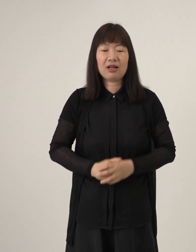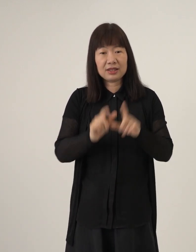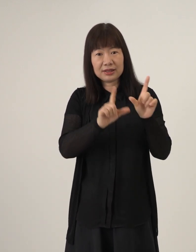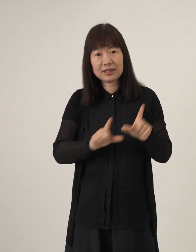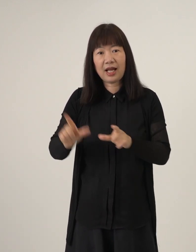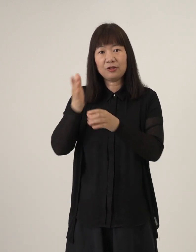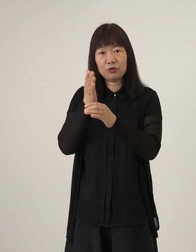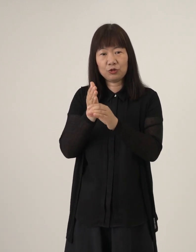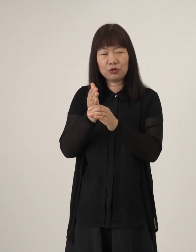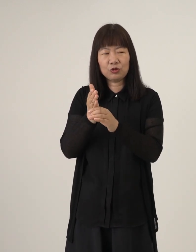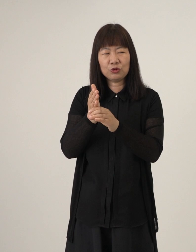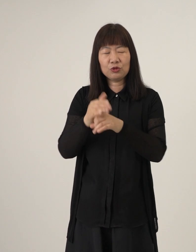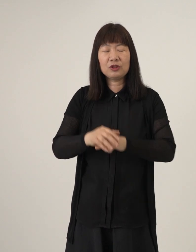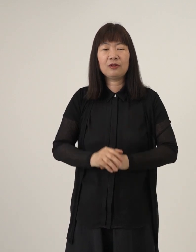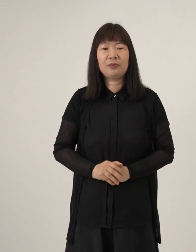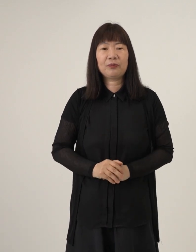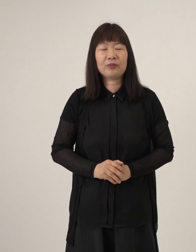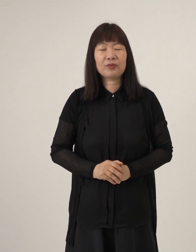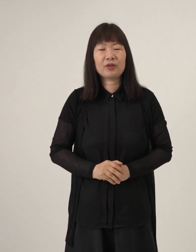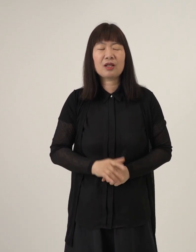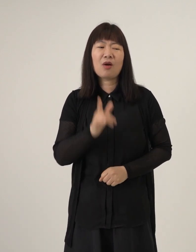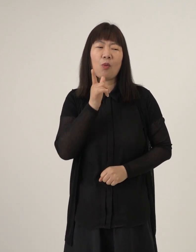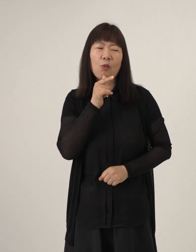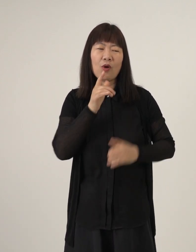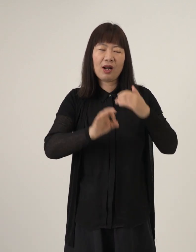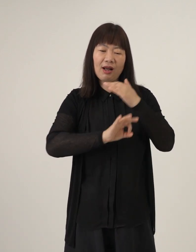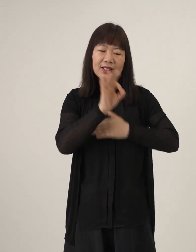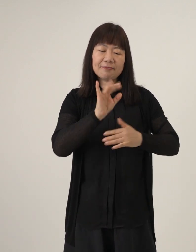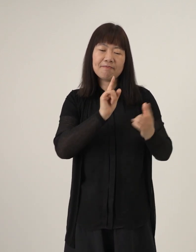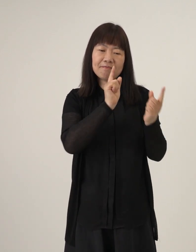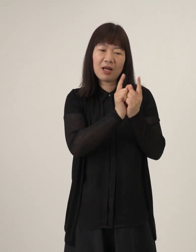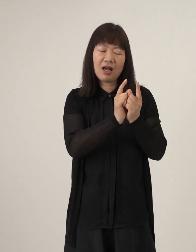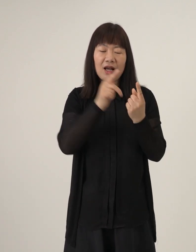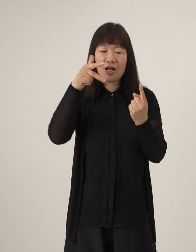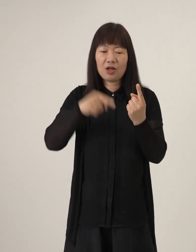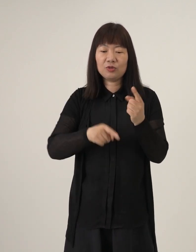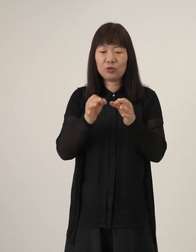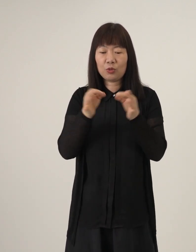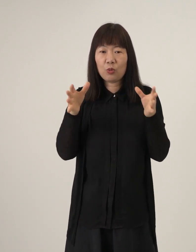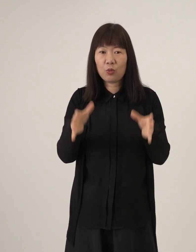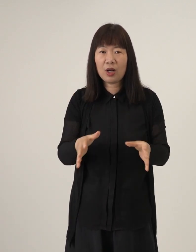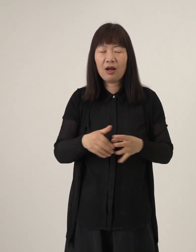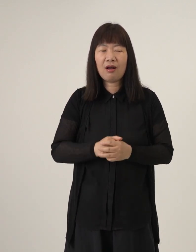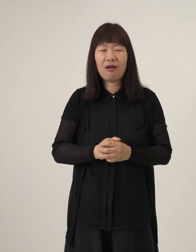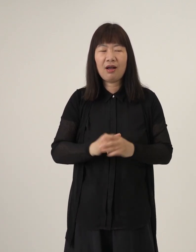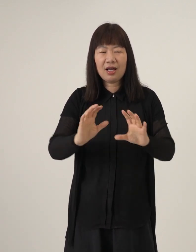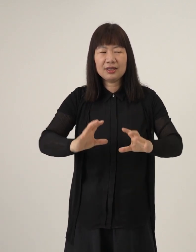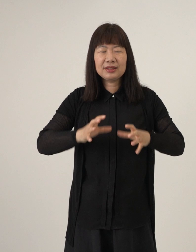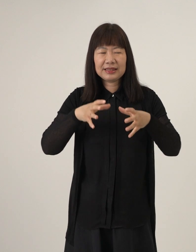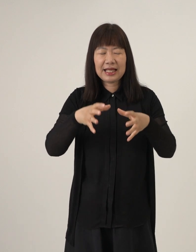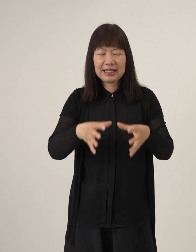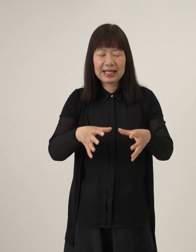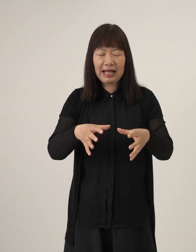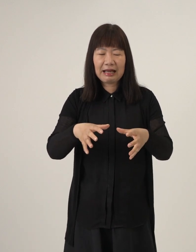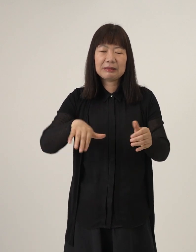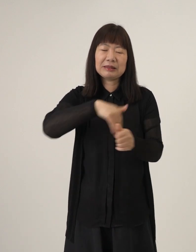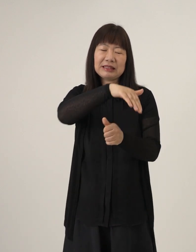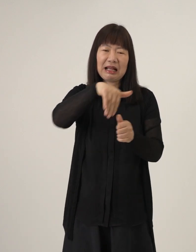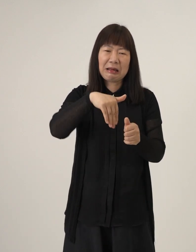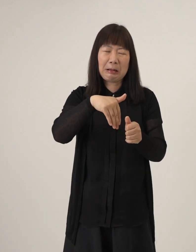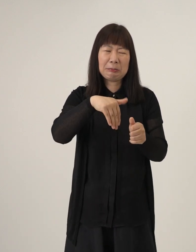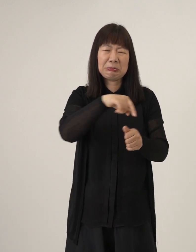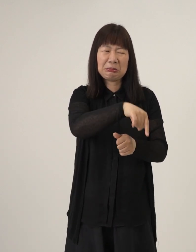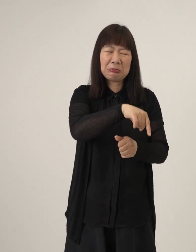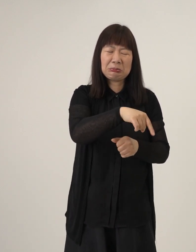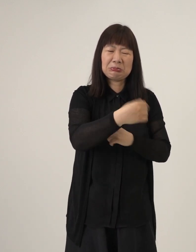살죠. 근데 바로 월요일 아침이 되면 한 주간 동안은 또 세상의 질서와 힘의